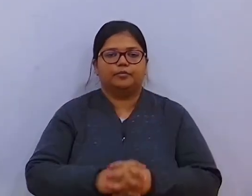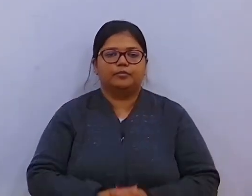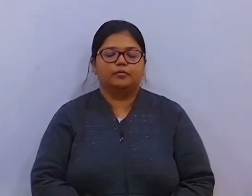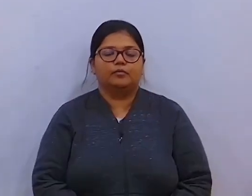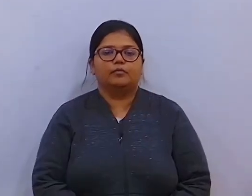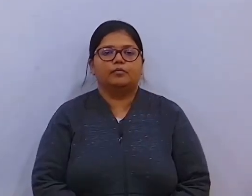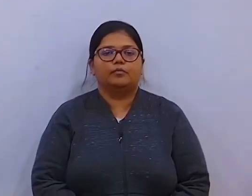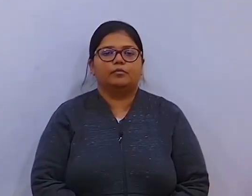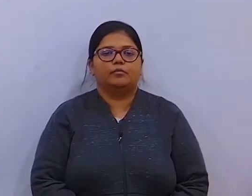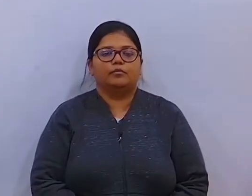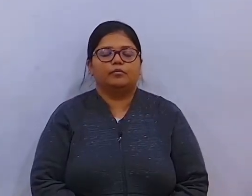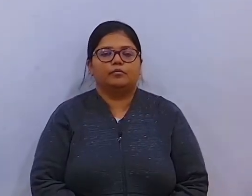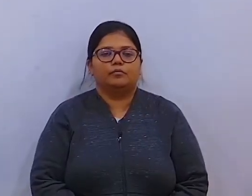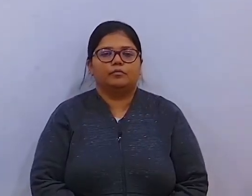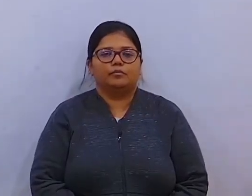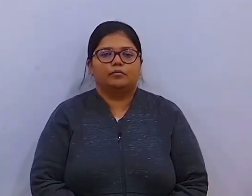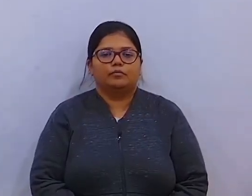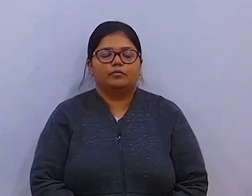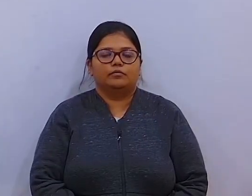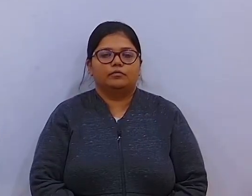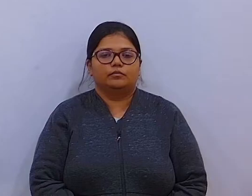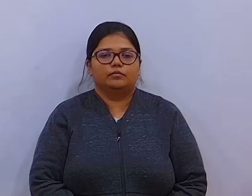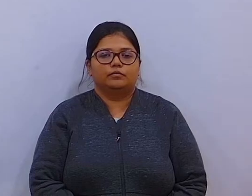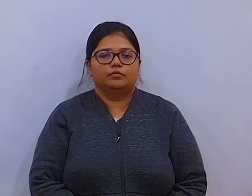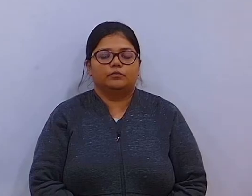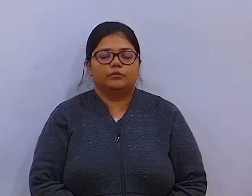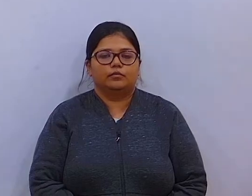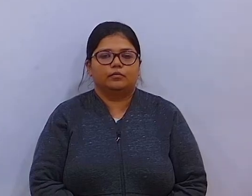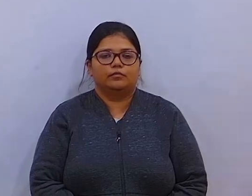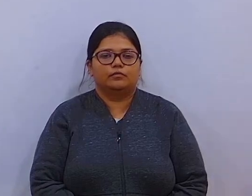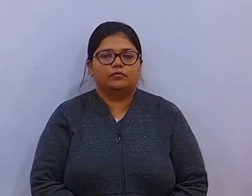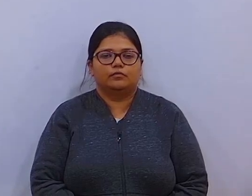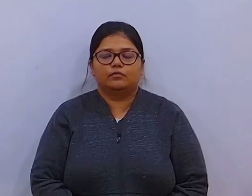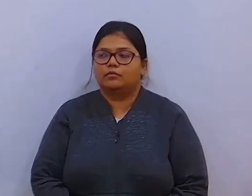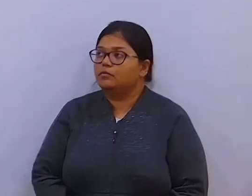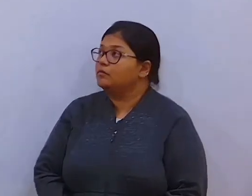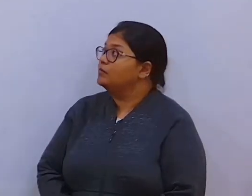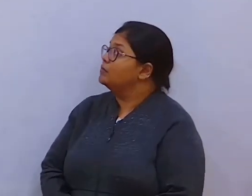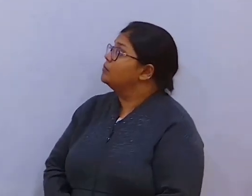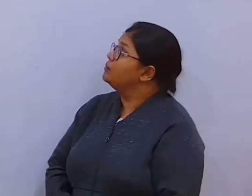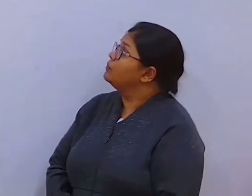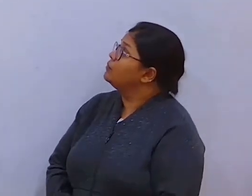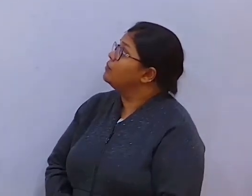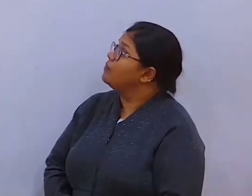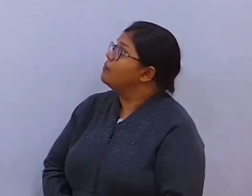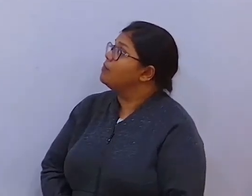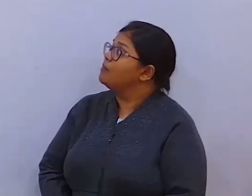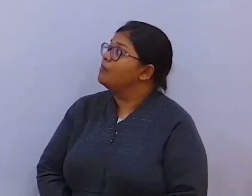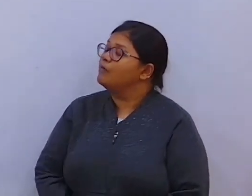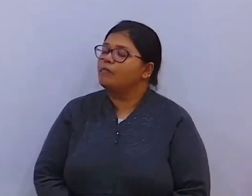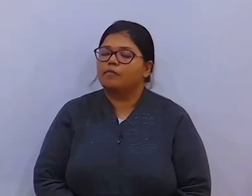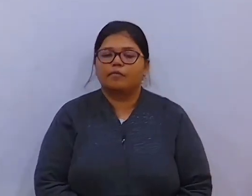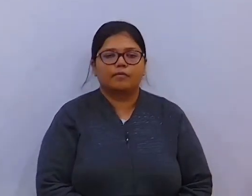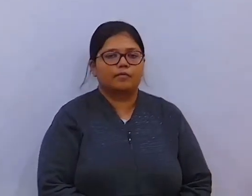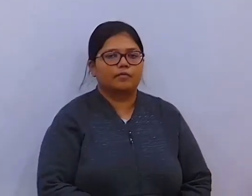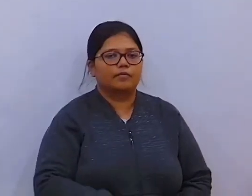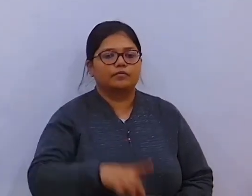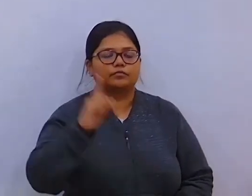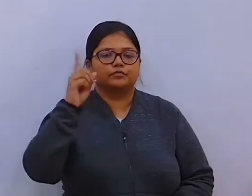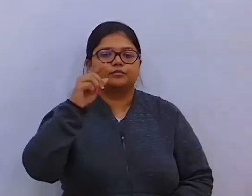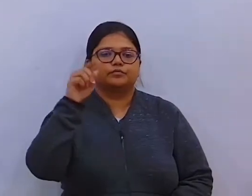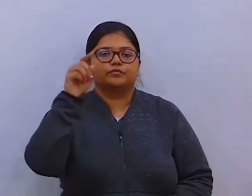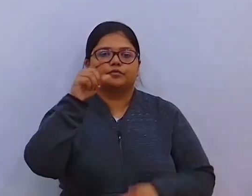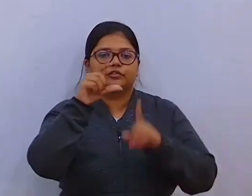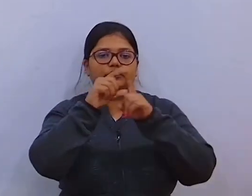बोलेंगे, ऊपर वाले पॉइंट को ना क्या कहते हैं, उत्तरी ध्रुव। ठीक है, और ये कौन सा डिग्री रहेगा, 0 डिग्री। ठीक